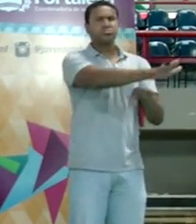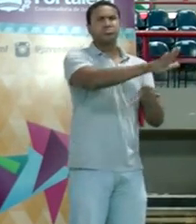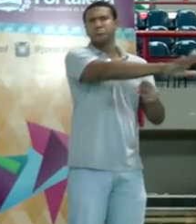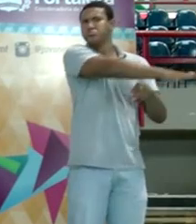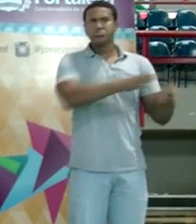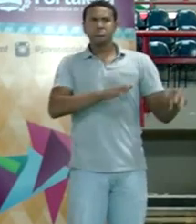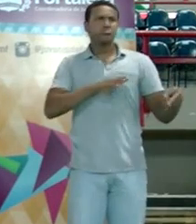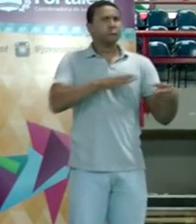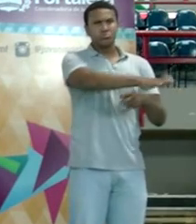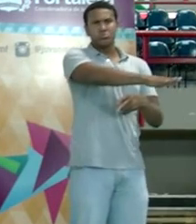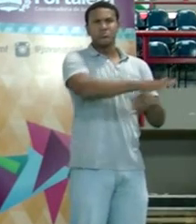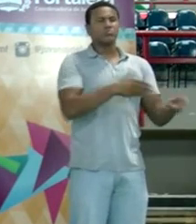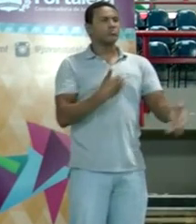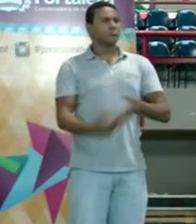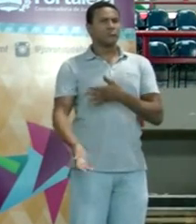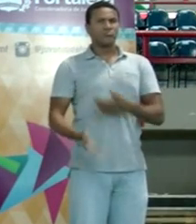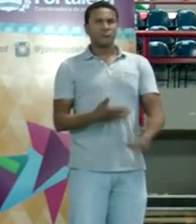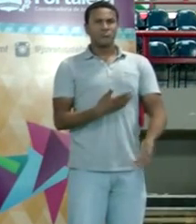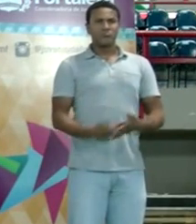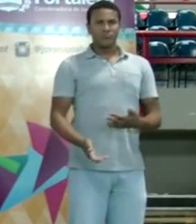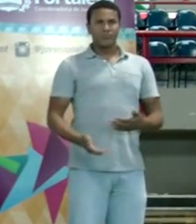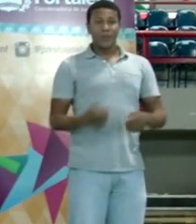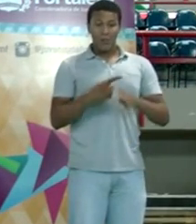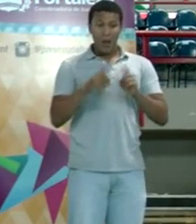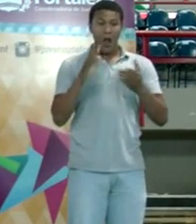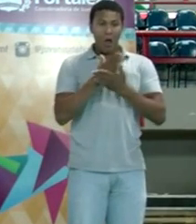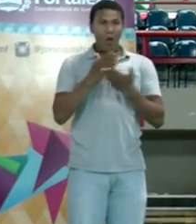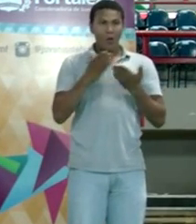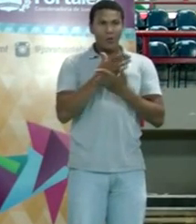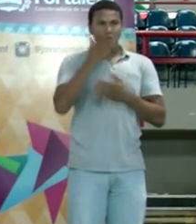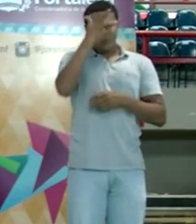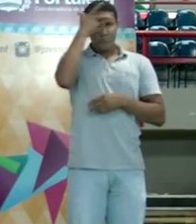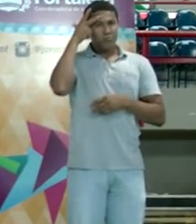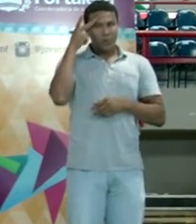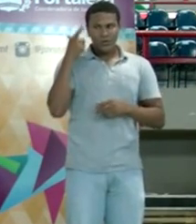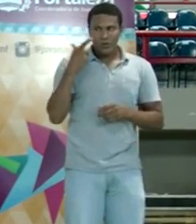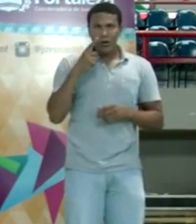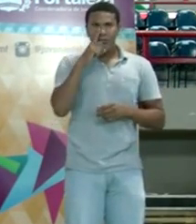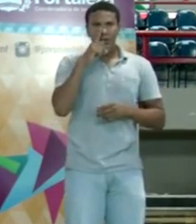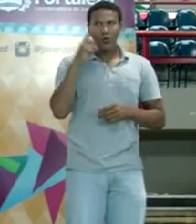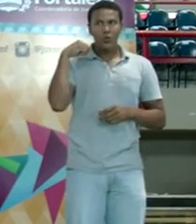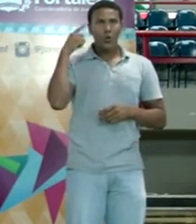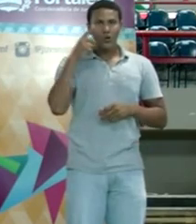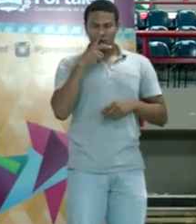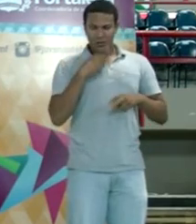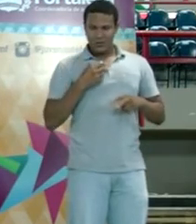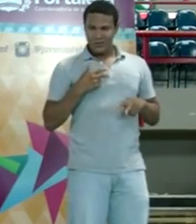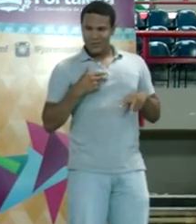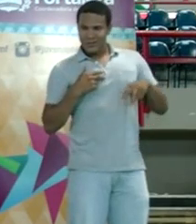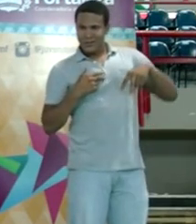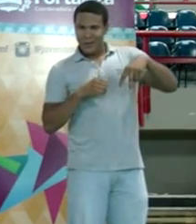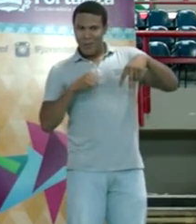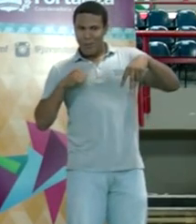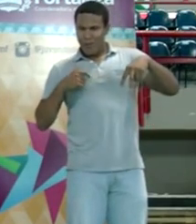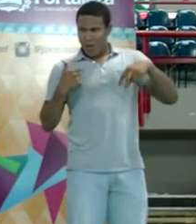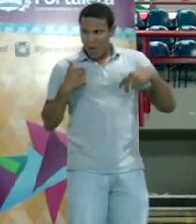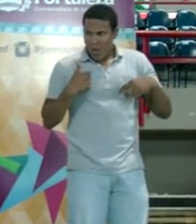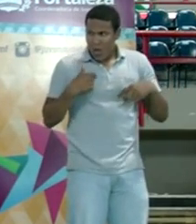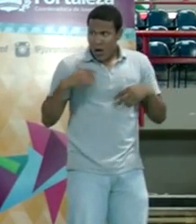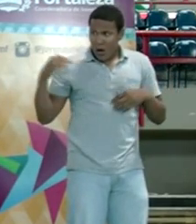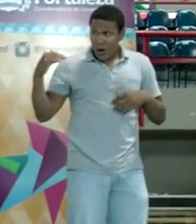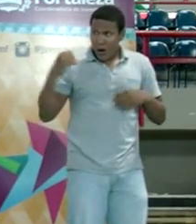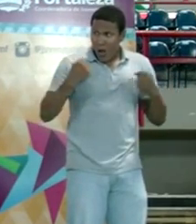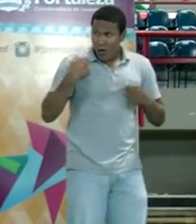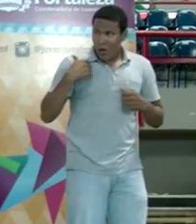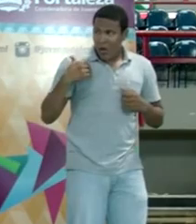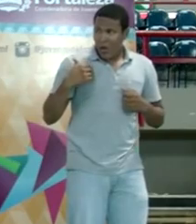se arrisca para ganhar o sustento. Vamos voltar para a primeira parte, antes dos cabas passarem com o carro por cima dos outros, né? Que foi que eu disse? Se